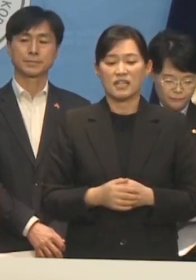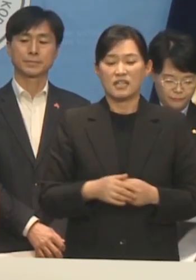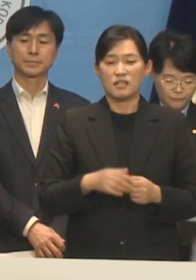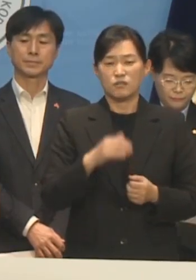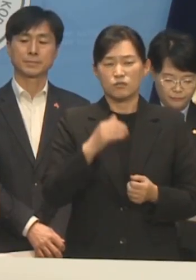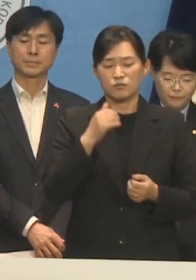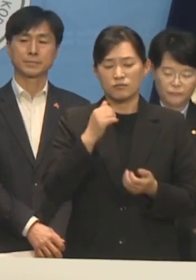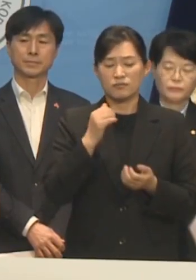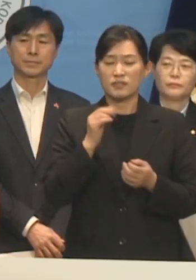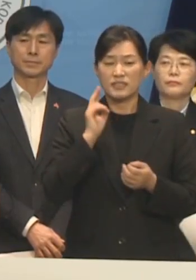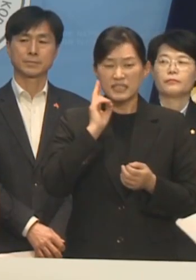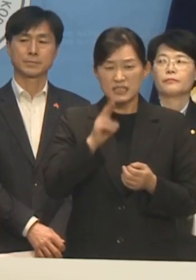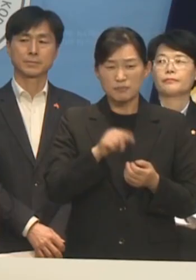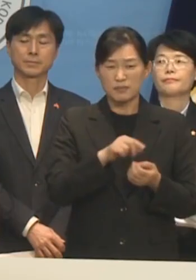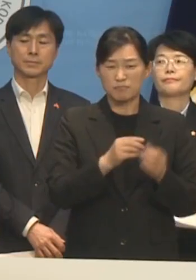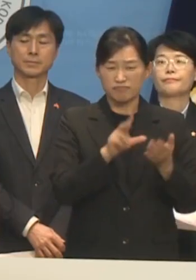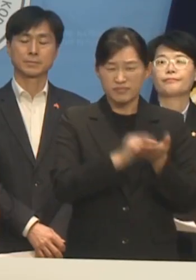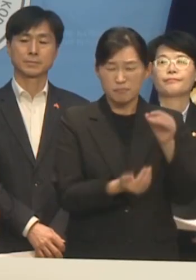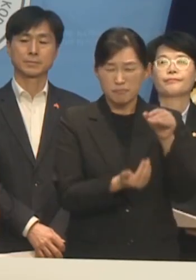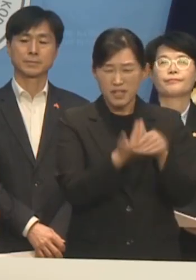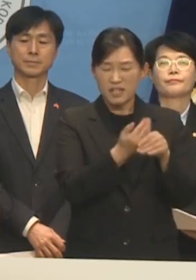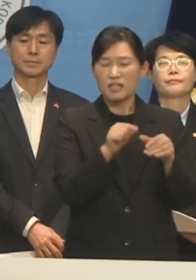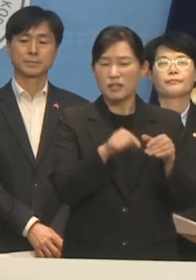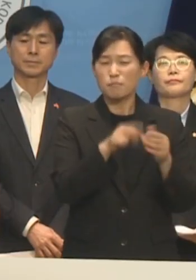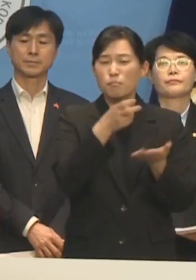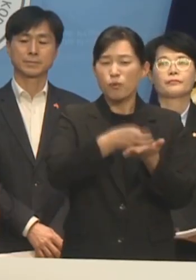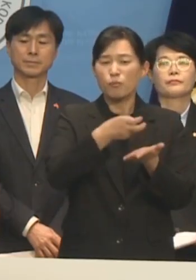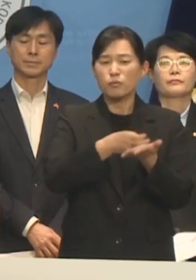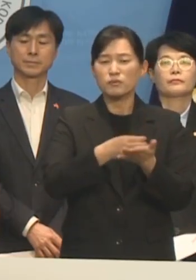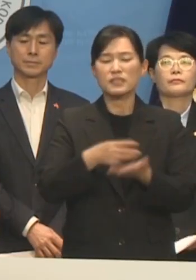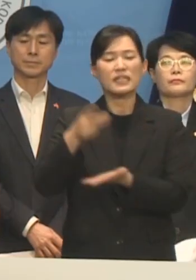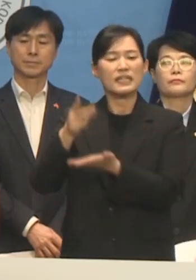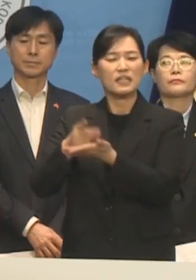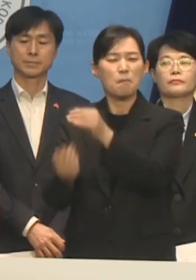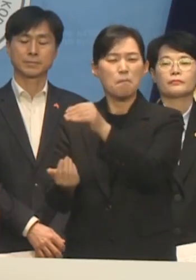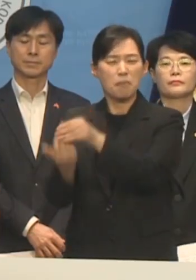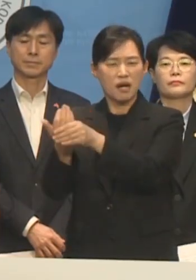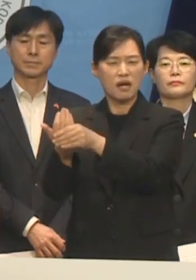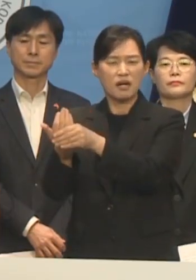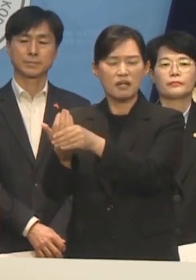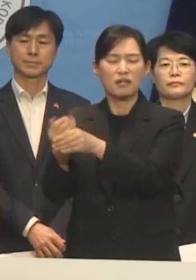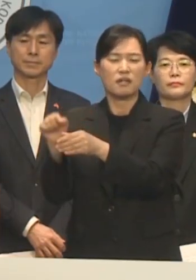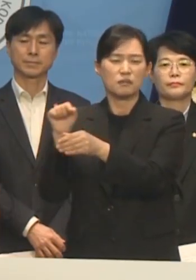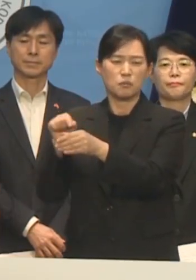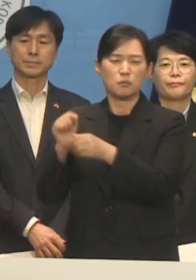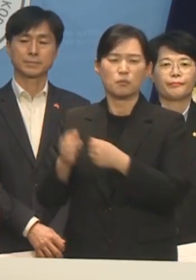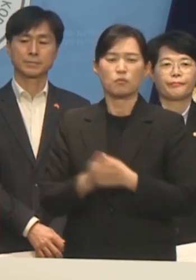중대재해처벌법은 중대시민재해인 이태원 참사마저